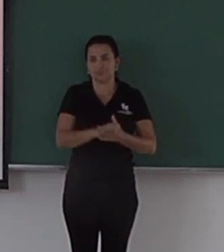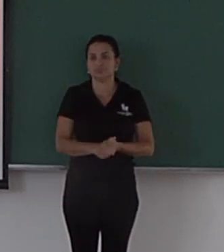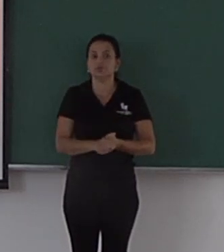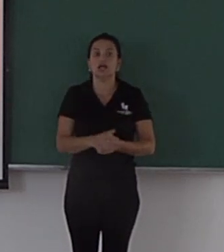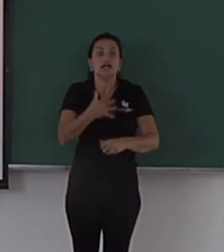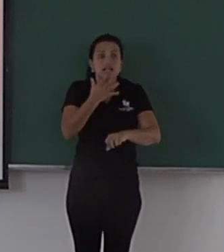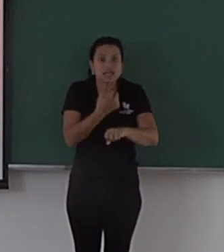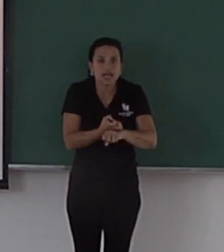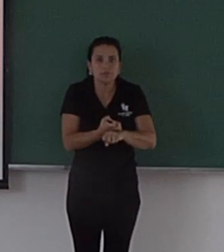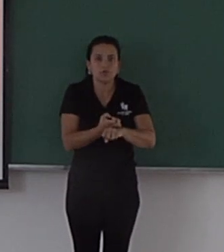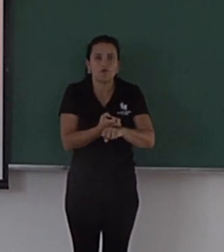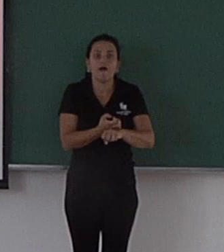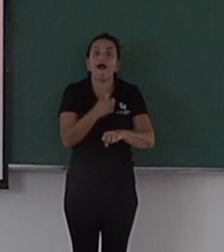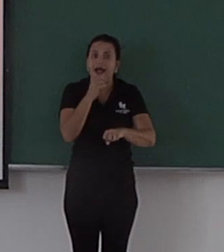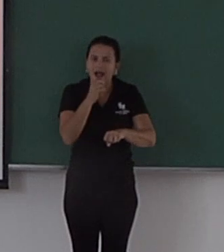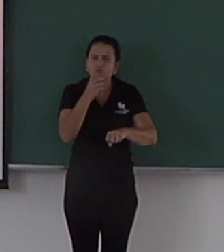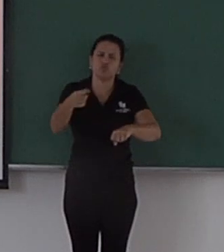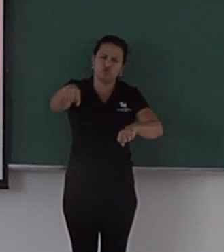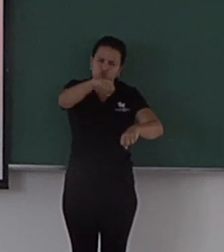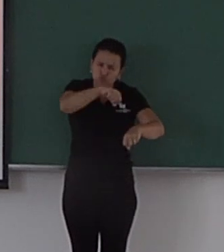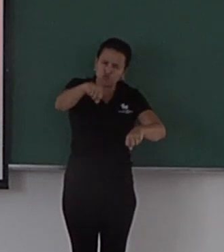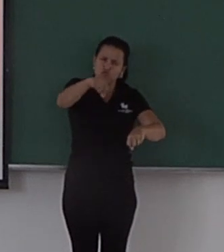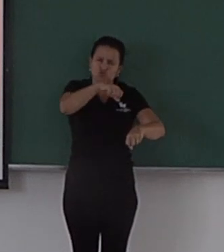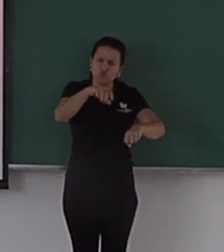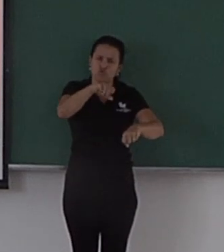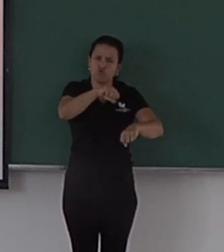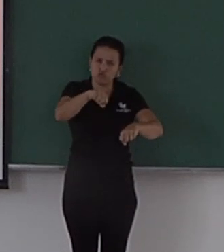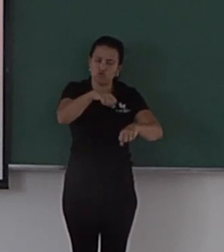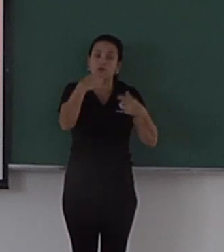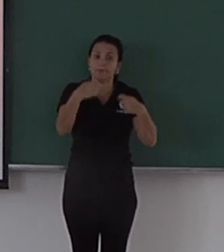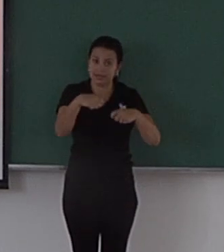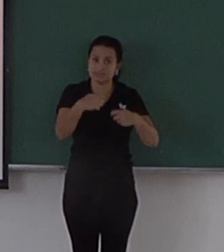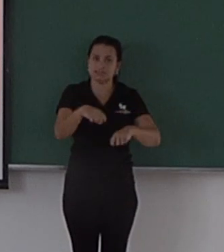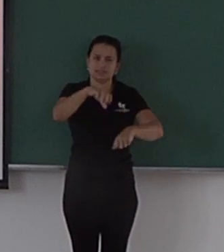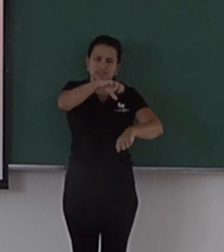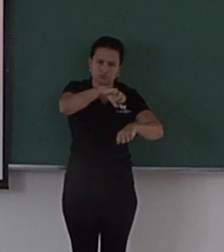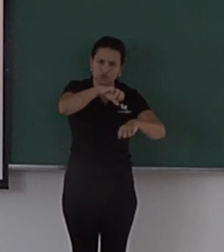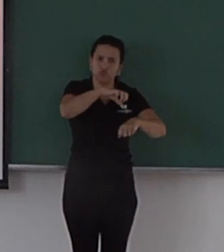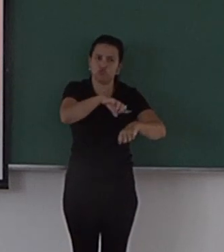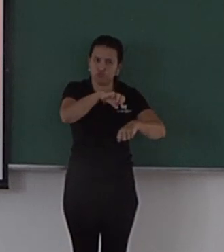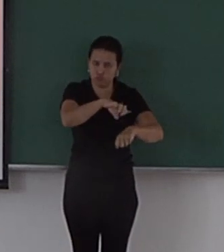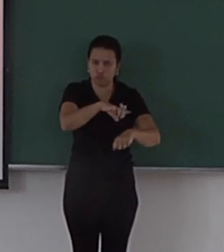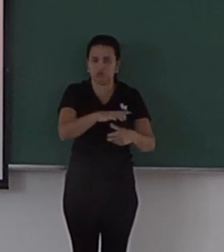gente, queimou é água. Queimou tem que resfriar, tem que interromper o processo da queimadura. Tá? Isso